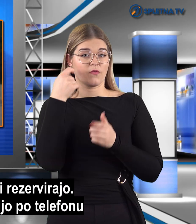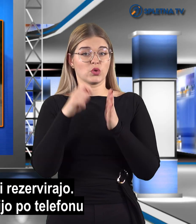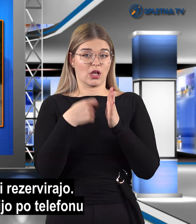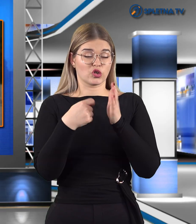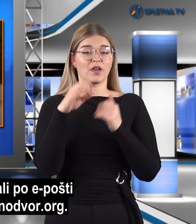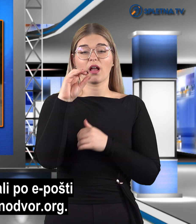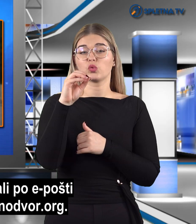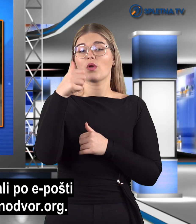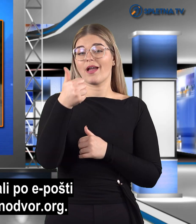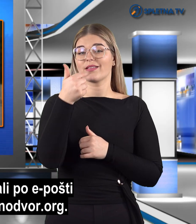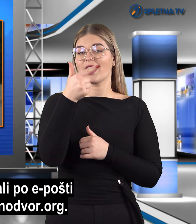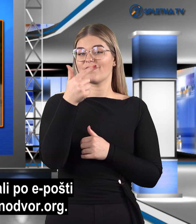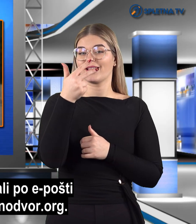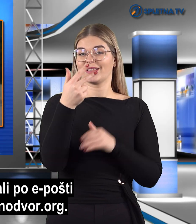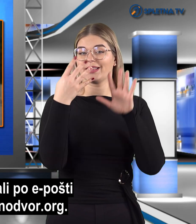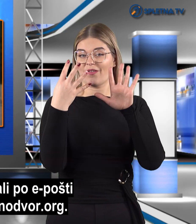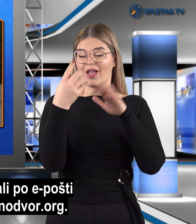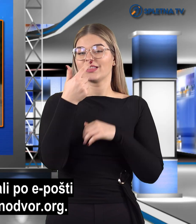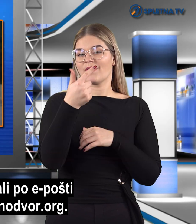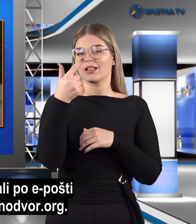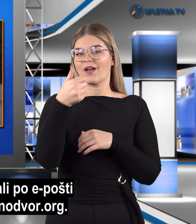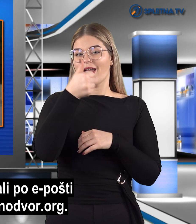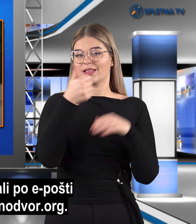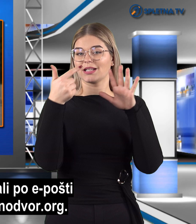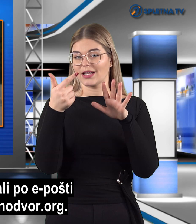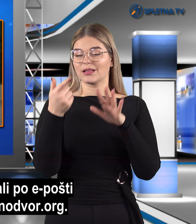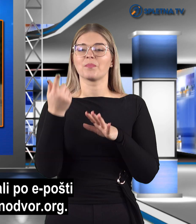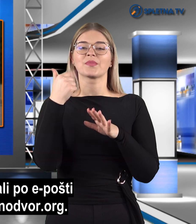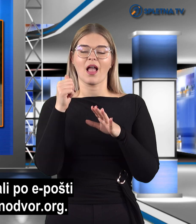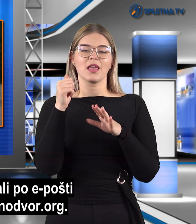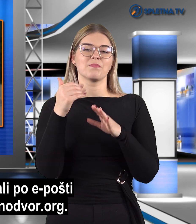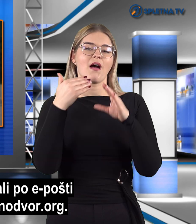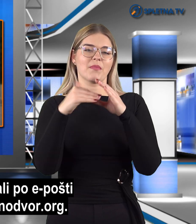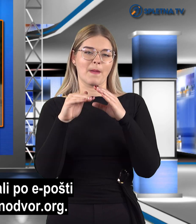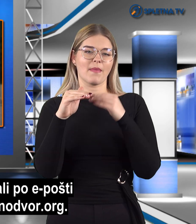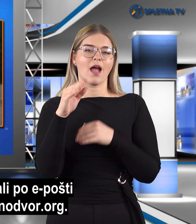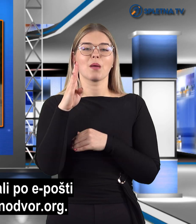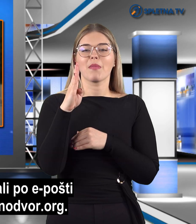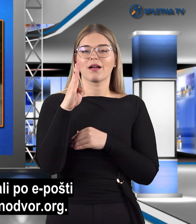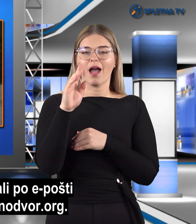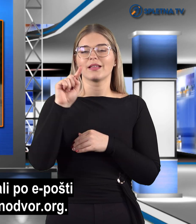telefonu 01 239 2217 ali po elektronski pošti